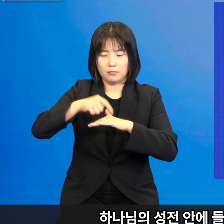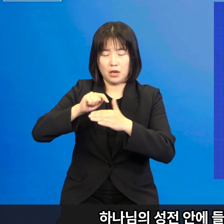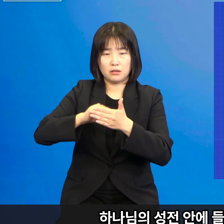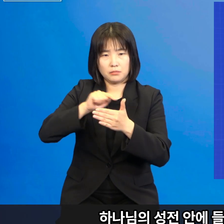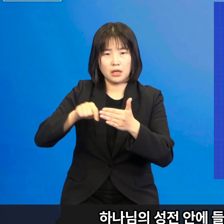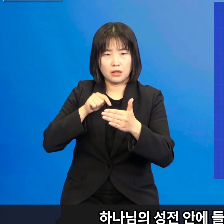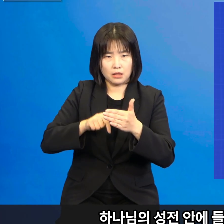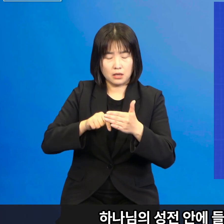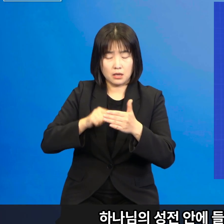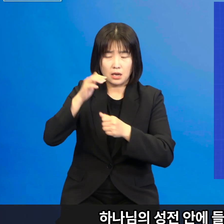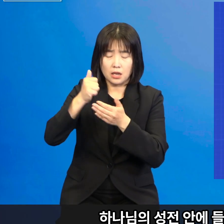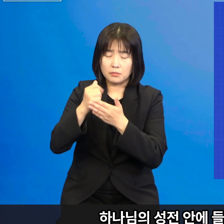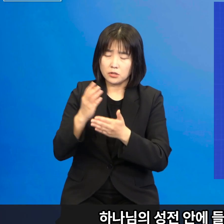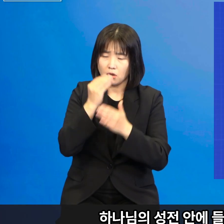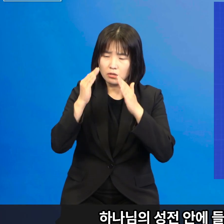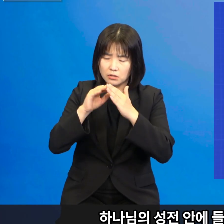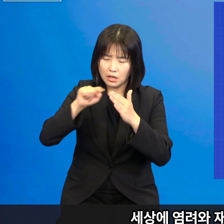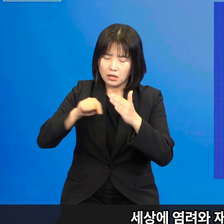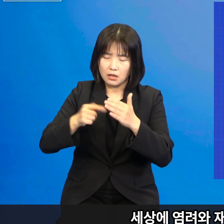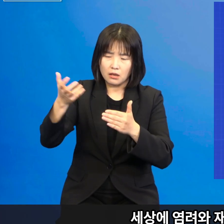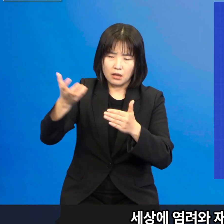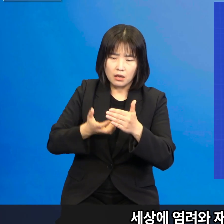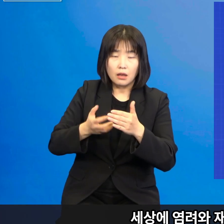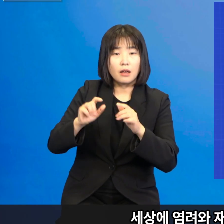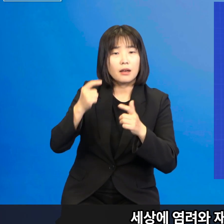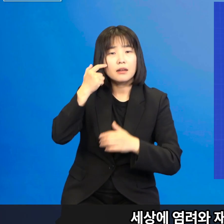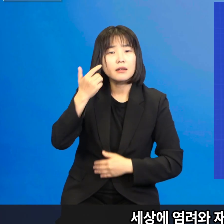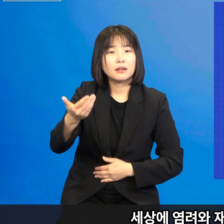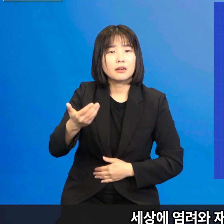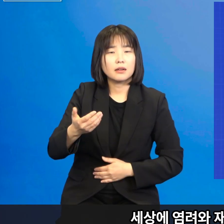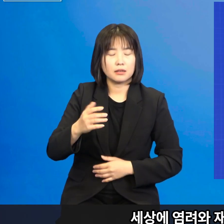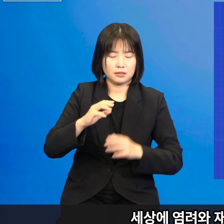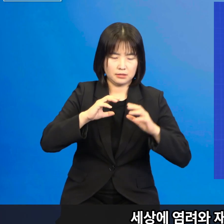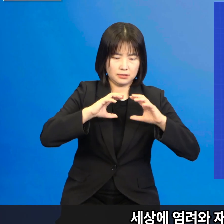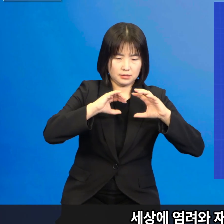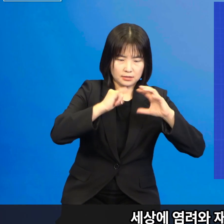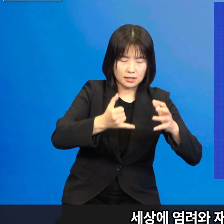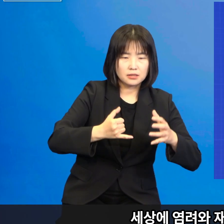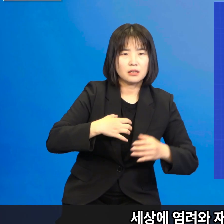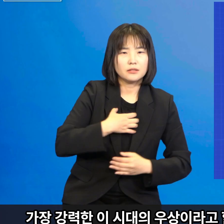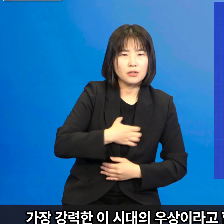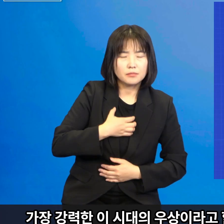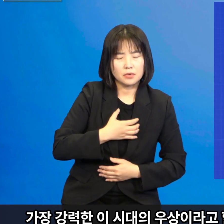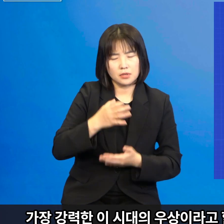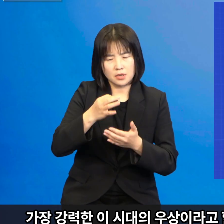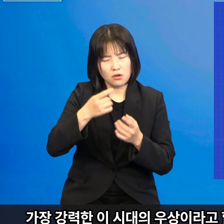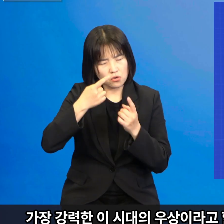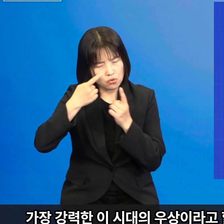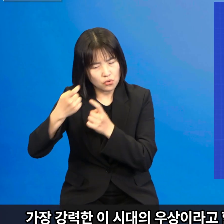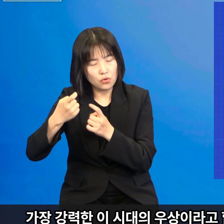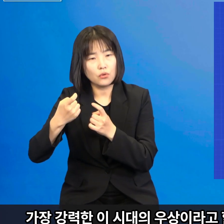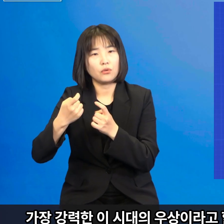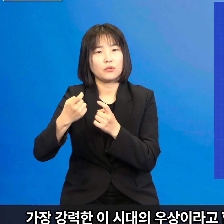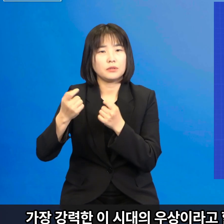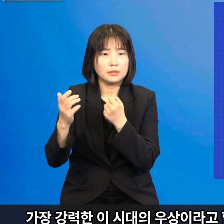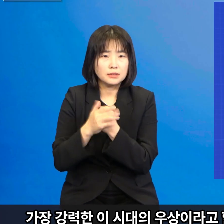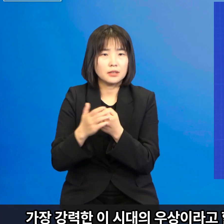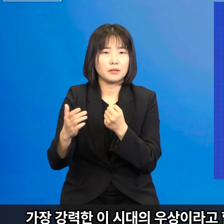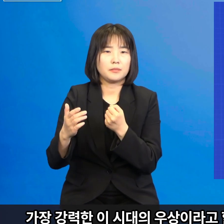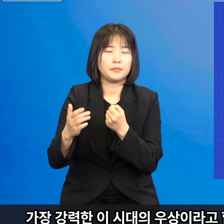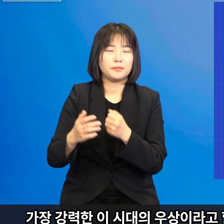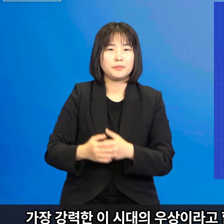성전 안에 들어와 있지는 않습니까? 세상의 염려와 재물의 유혹 때문에 가장 강력한 이